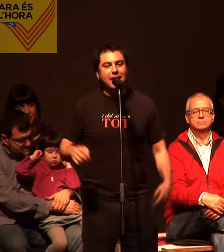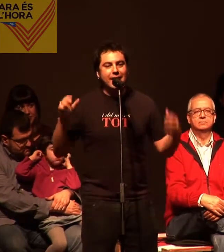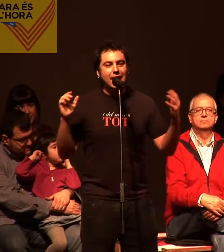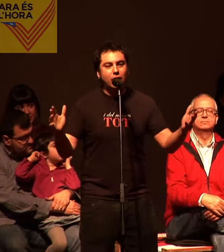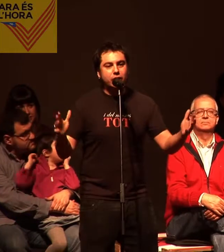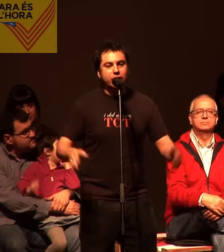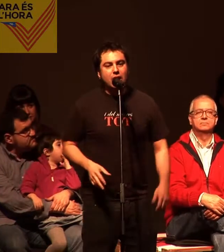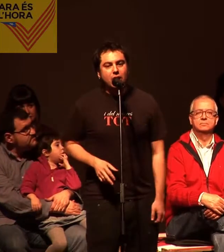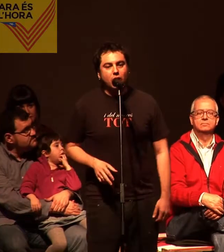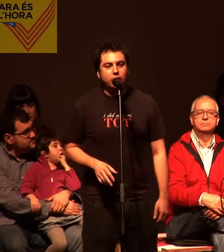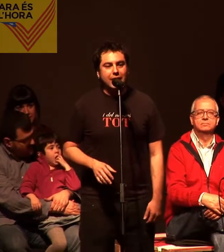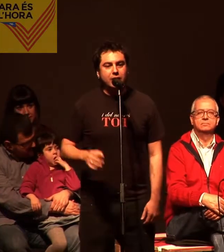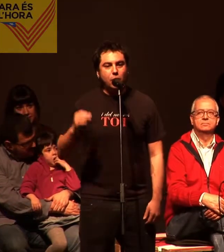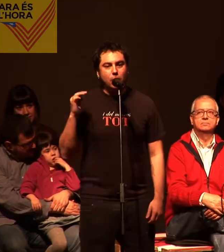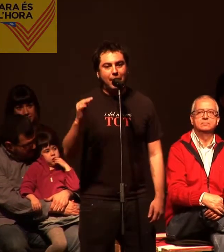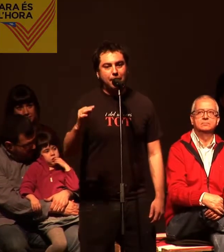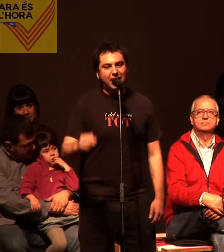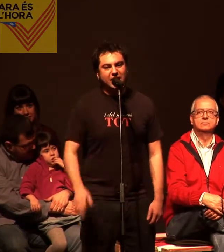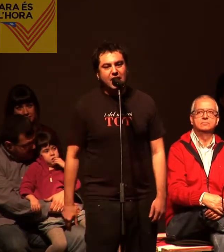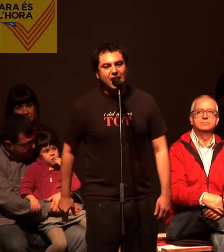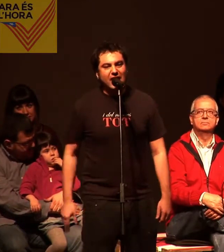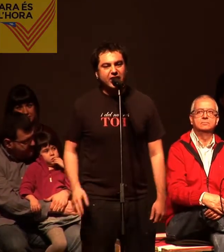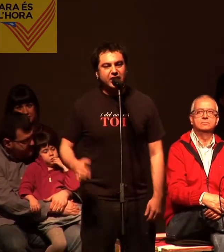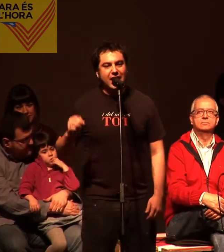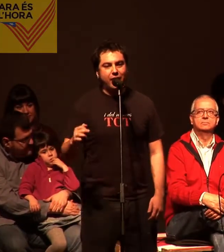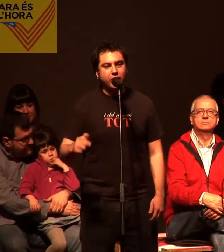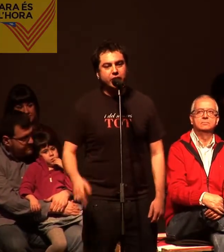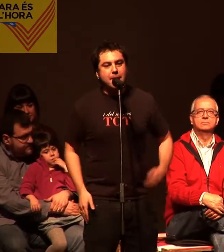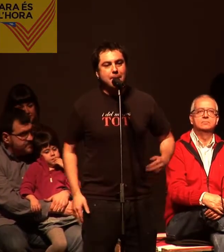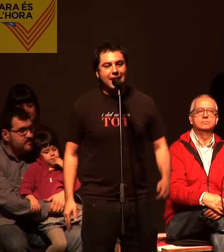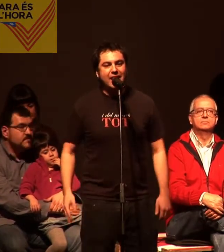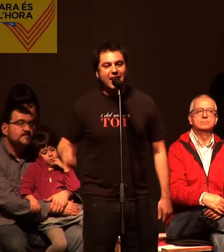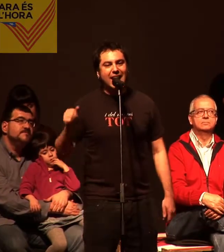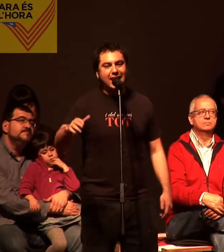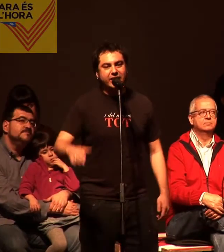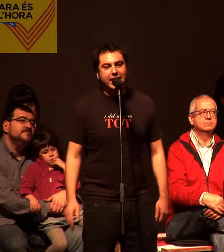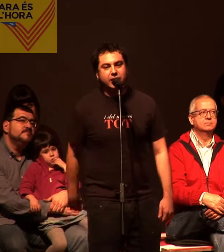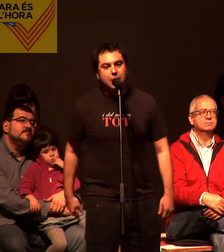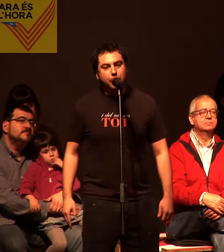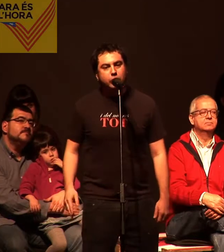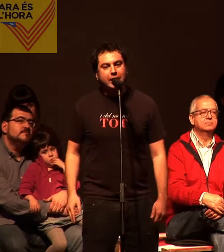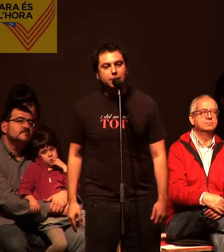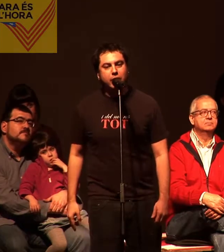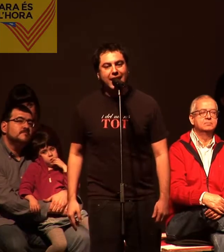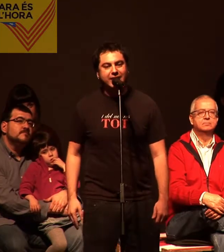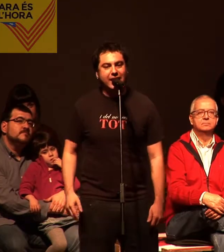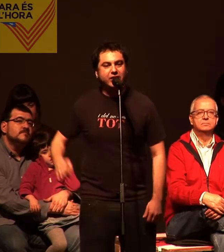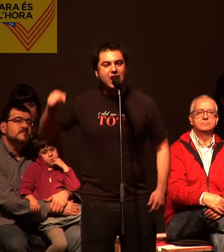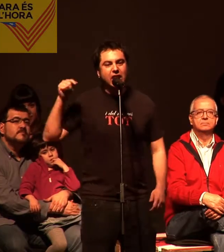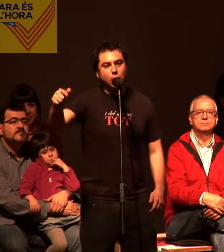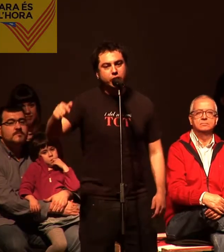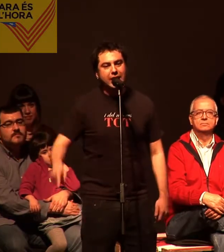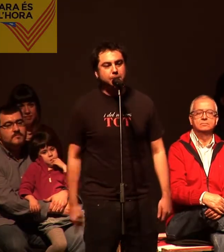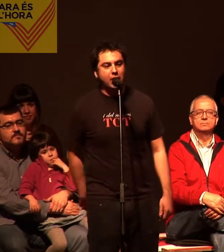amb mil raons contra els culpables, legisladors, merda de gàngsters, putes